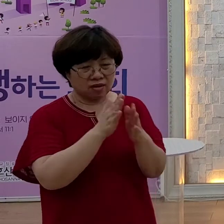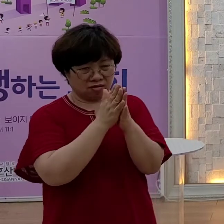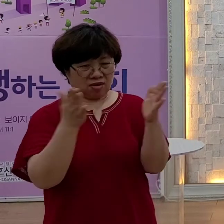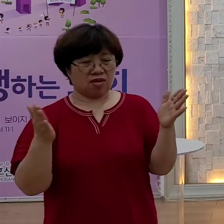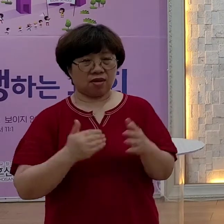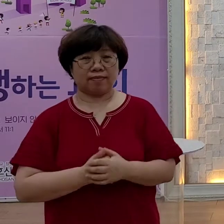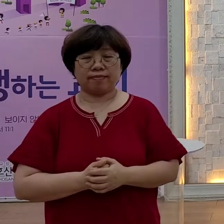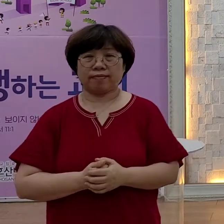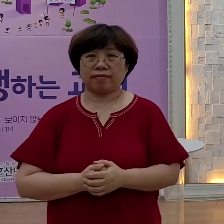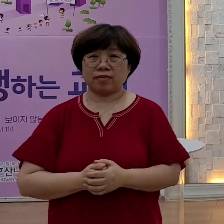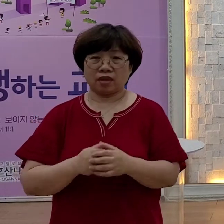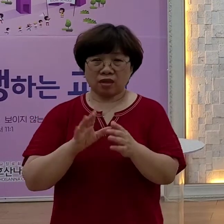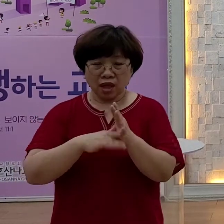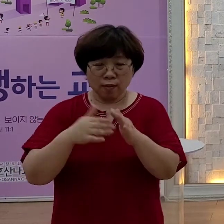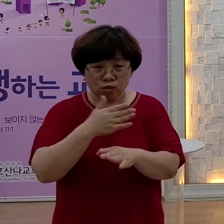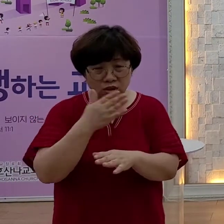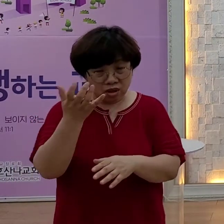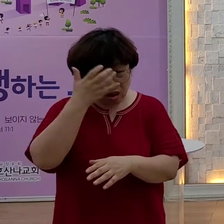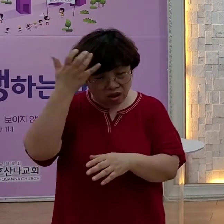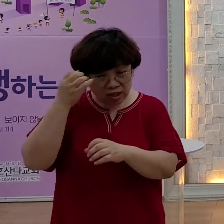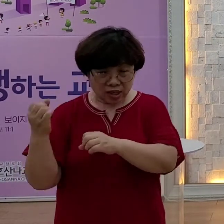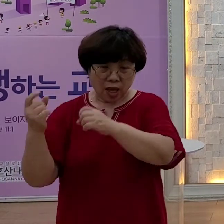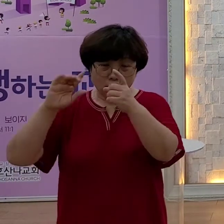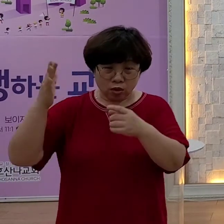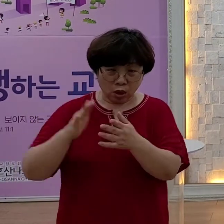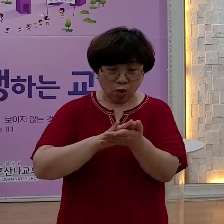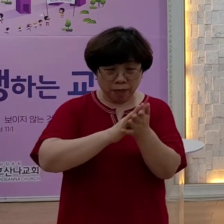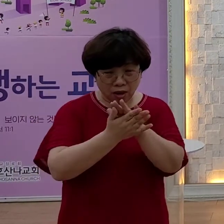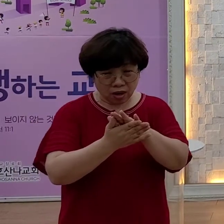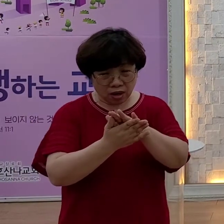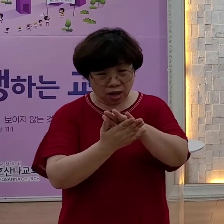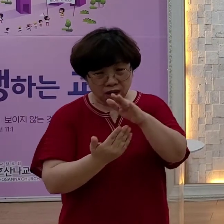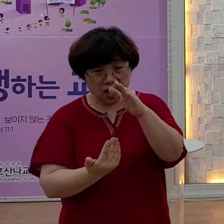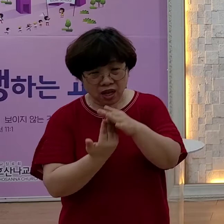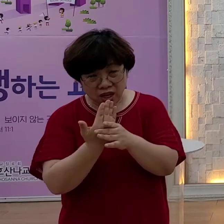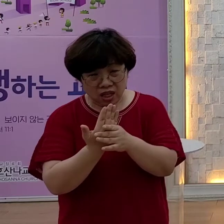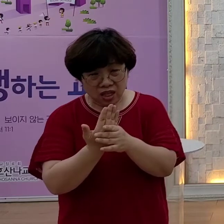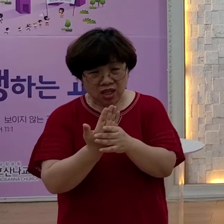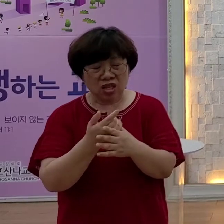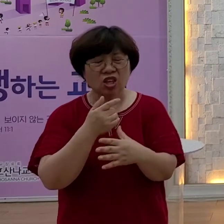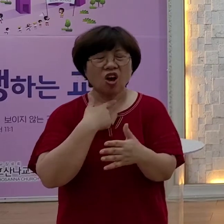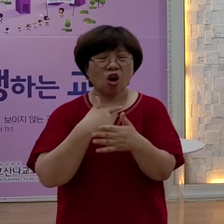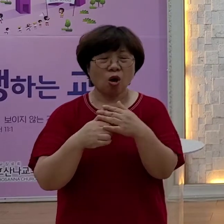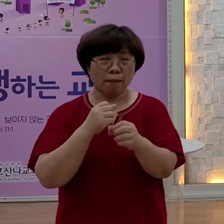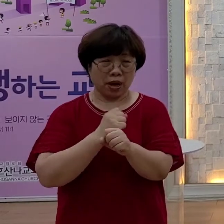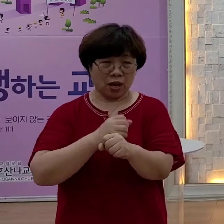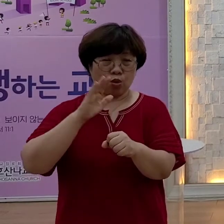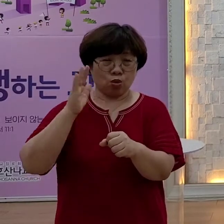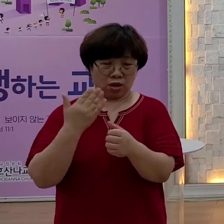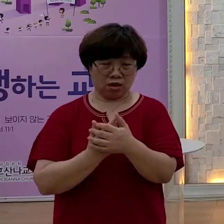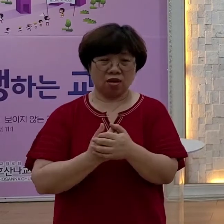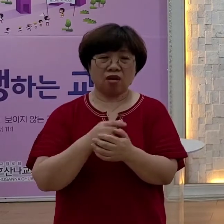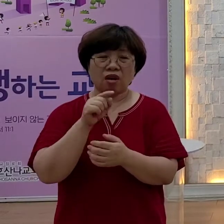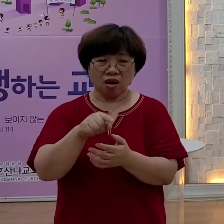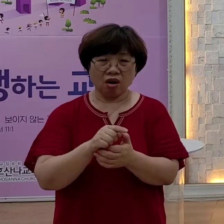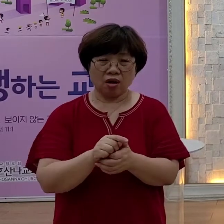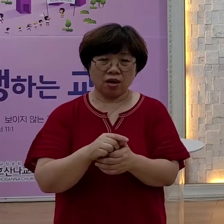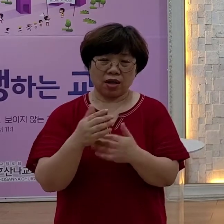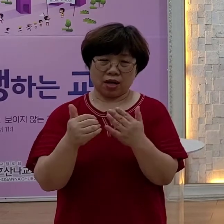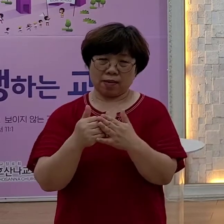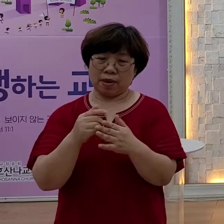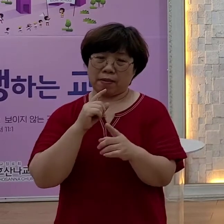이 영이 살아나고 우리가 변화되는 이 역사를 경험하게 된다라는 사실이죠. 이것이 바로 하나님의